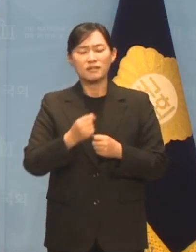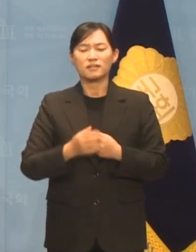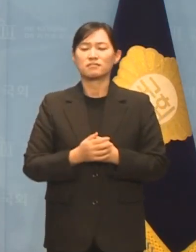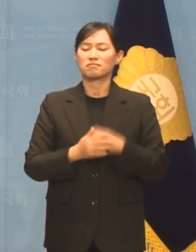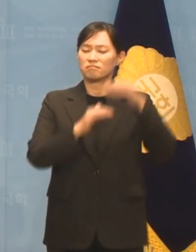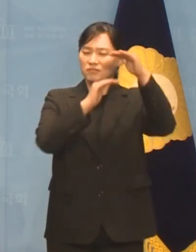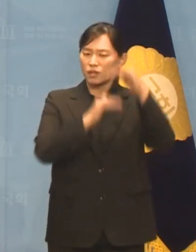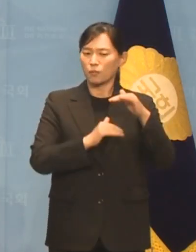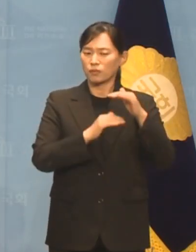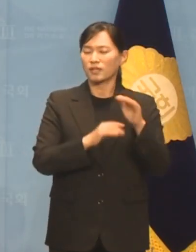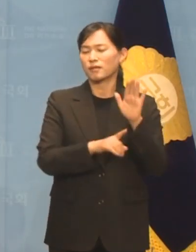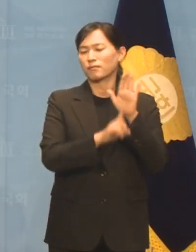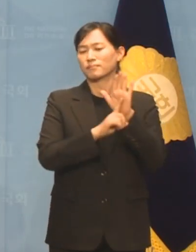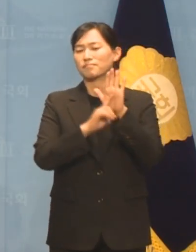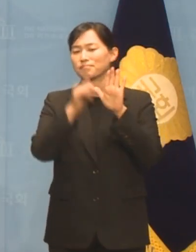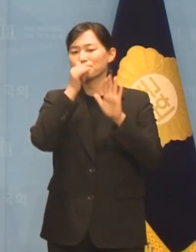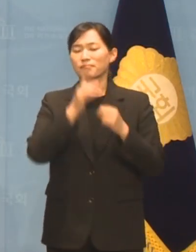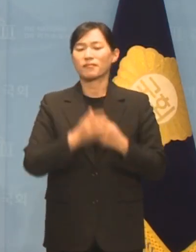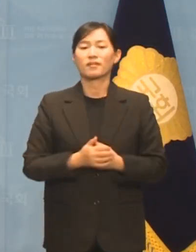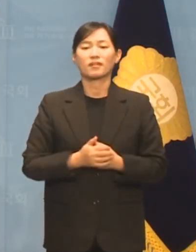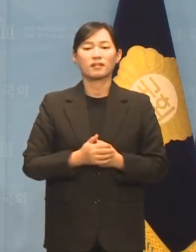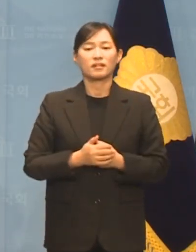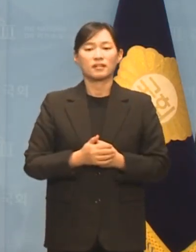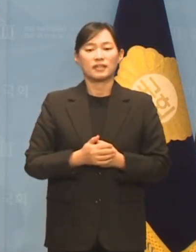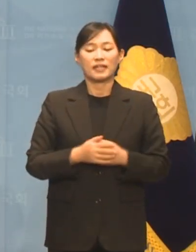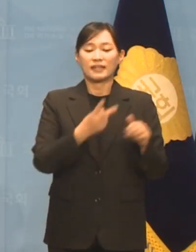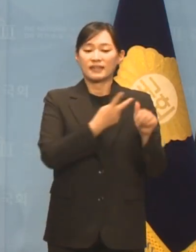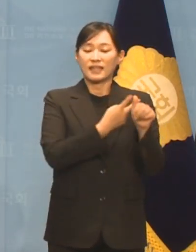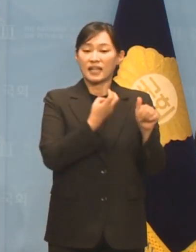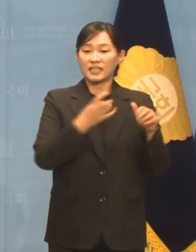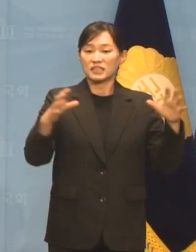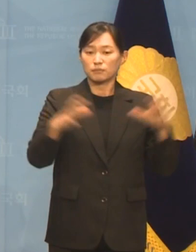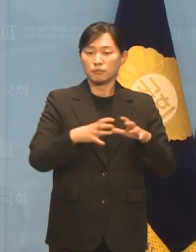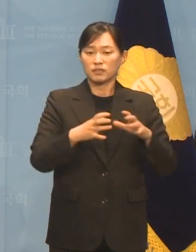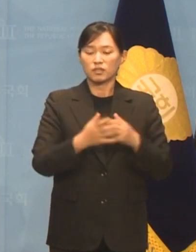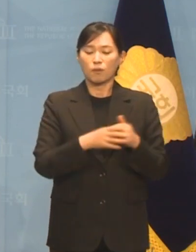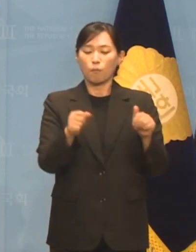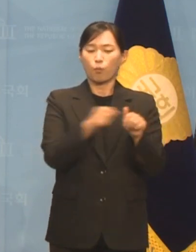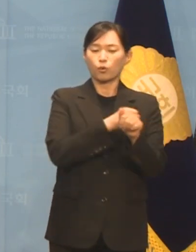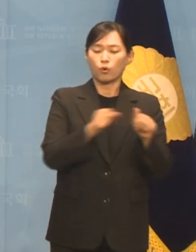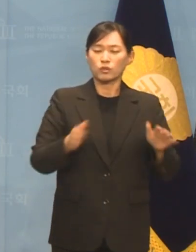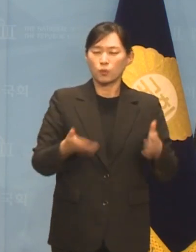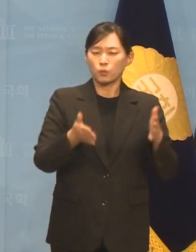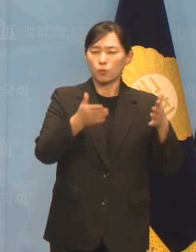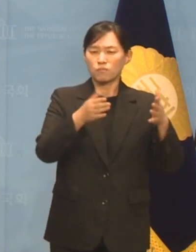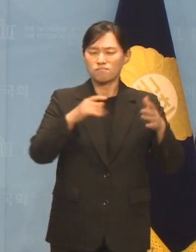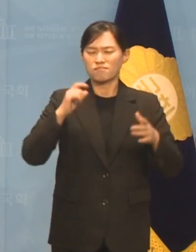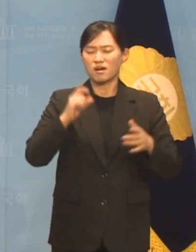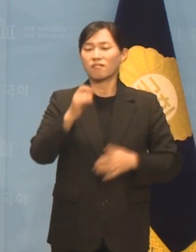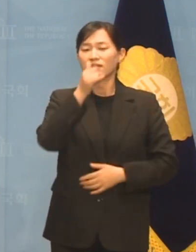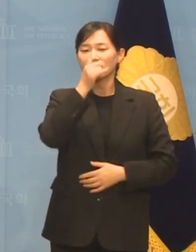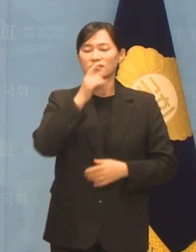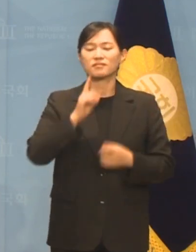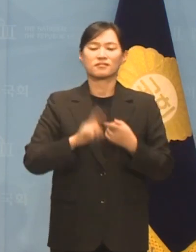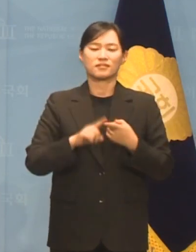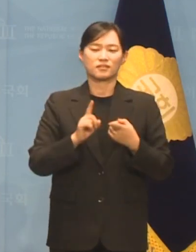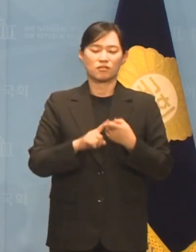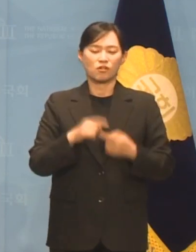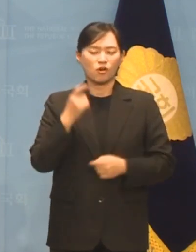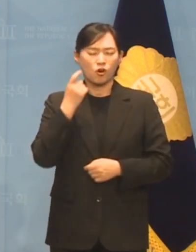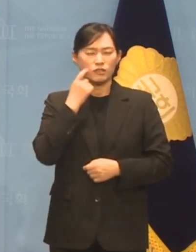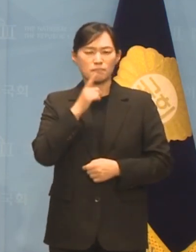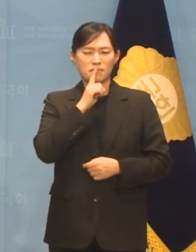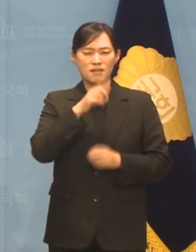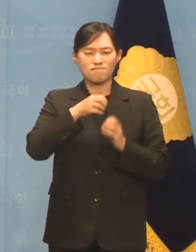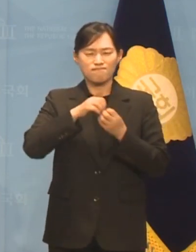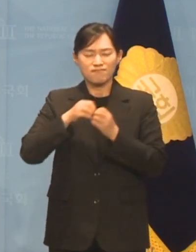내용이 게시되고 있습니다. 이어서 탄핵 집회에서 폭력 선동이 강화되고 있다는 점부터 해서 거짓말